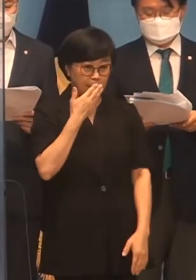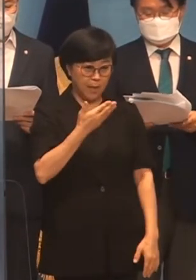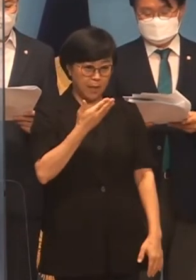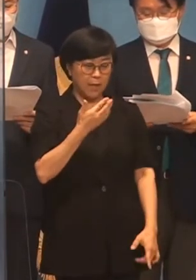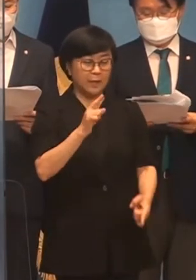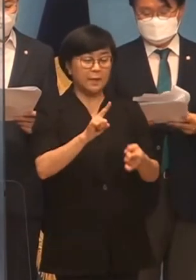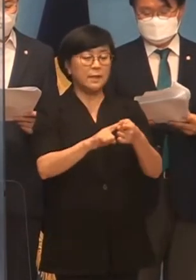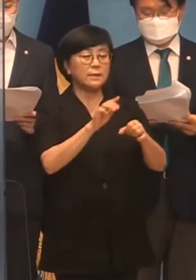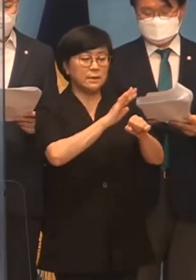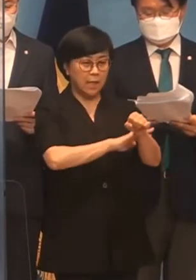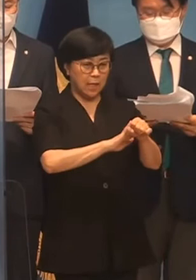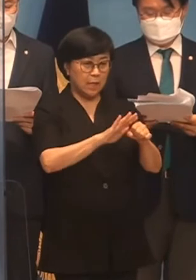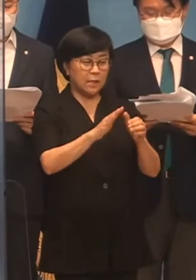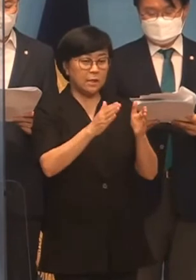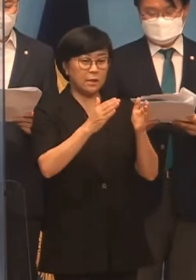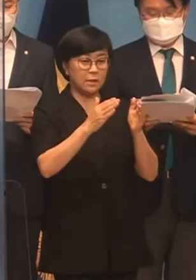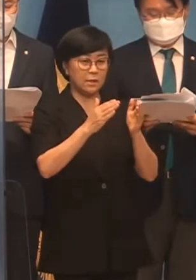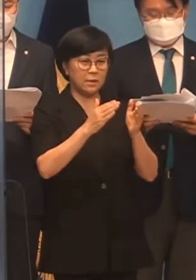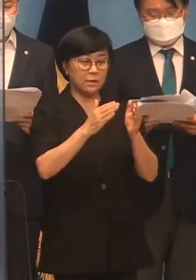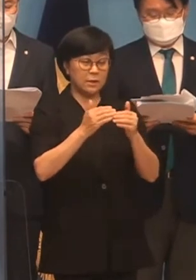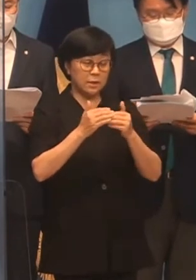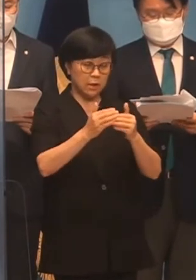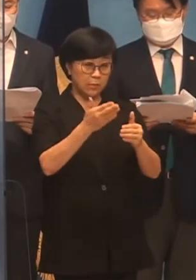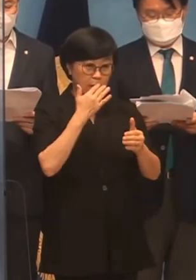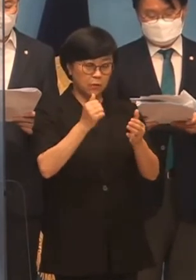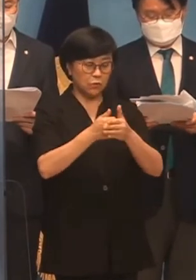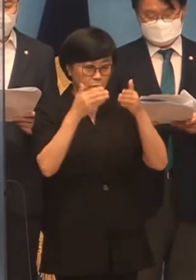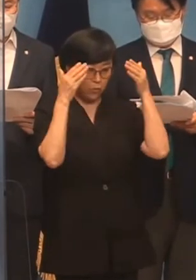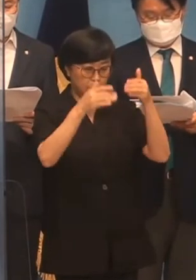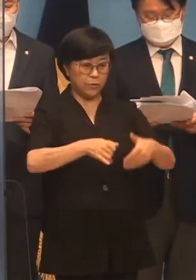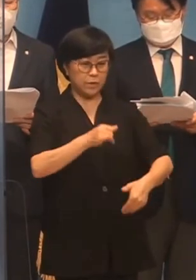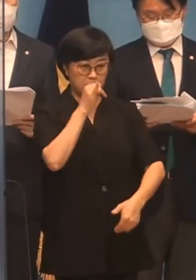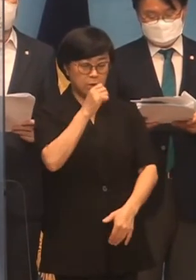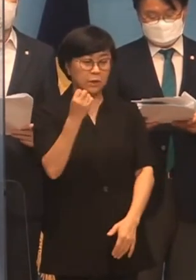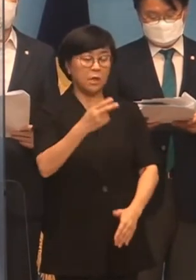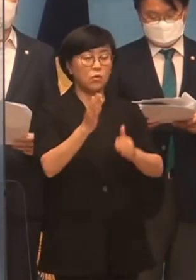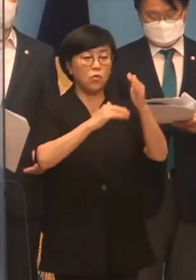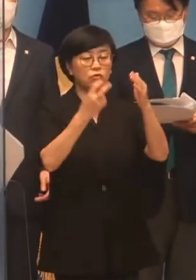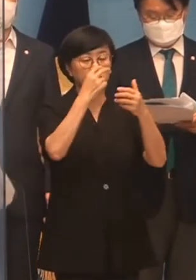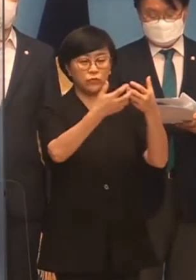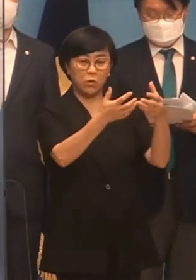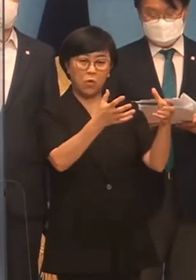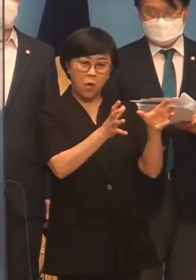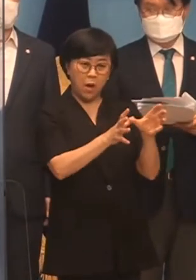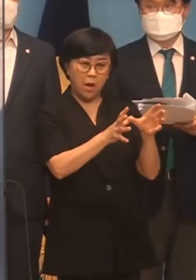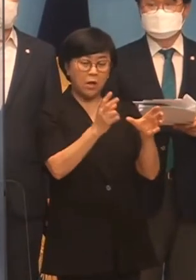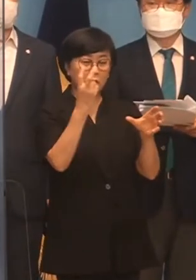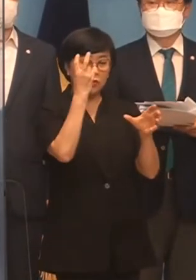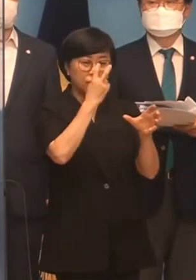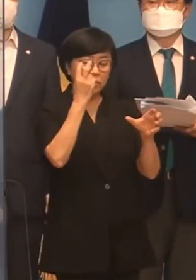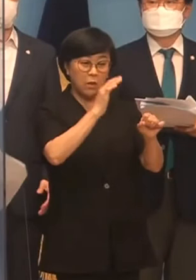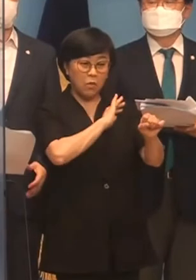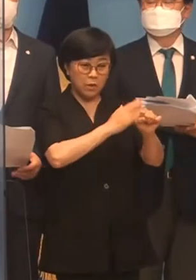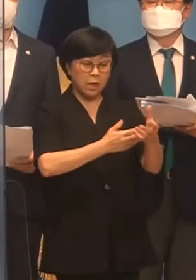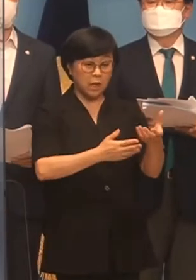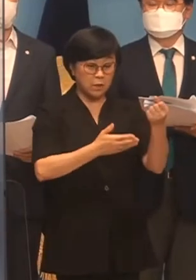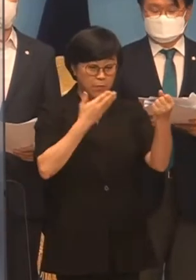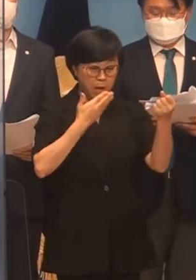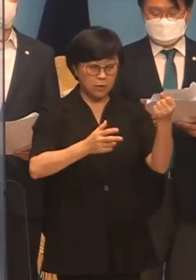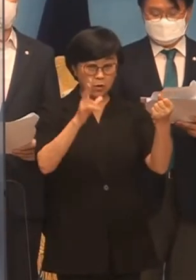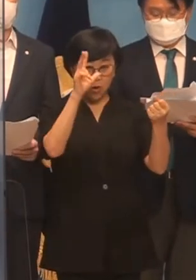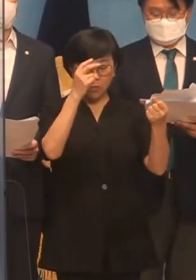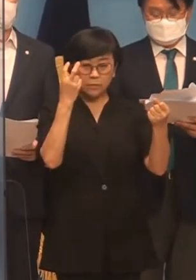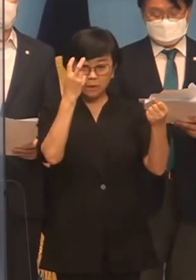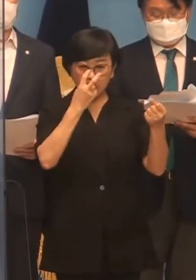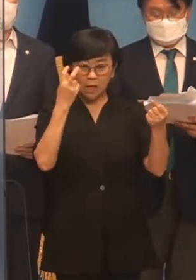잘 안착될 수 있도록 노력을 기울여야 할 것입니다. 그러나 공수처와 수사권 조정이 안착된다 한들 검찰